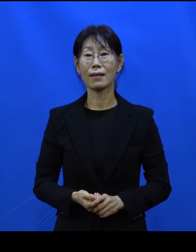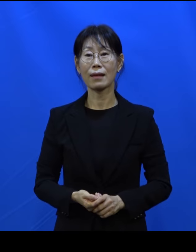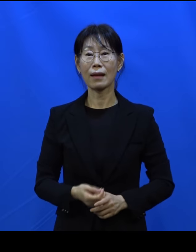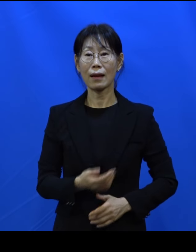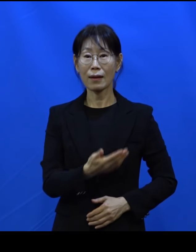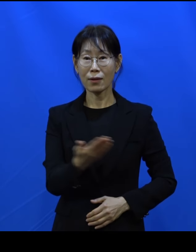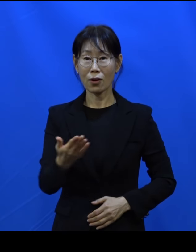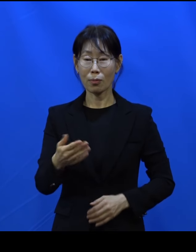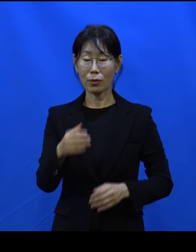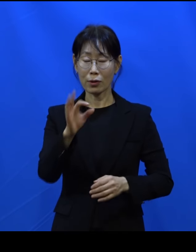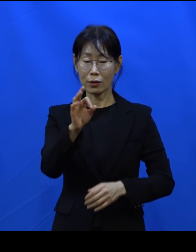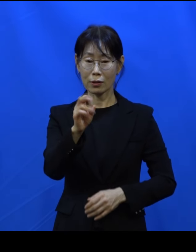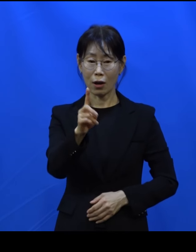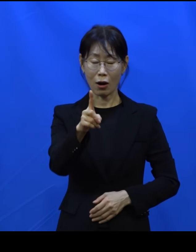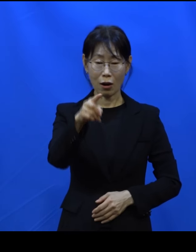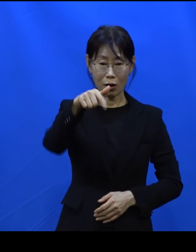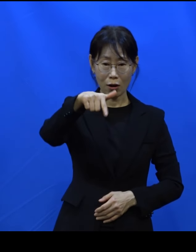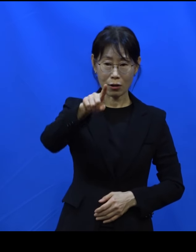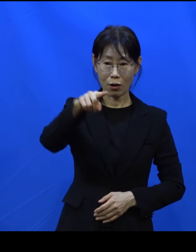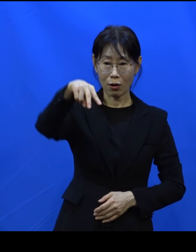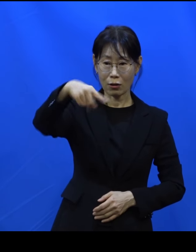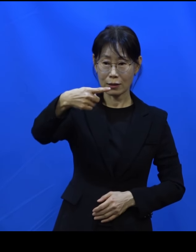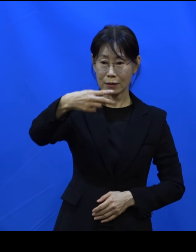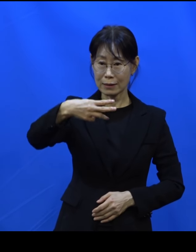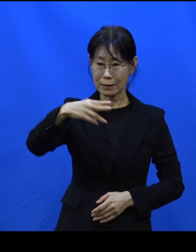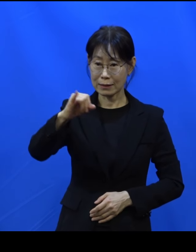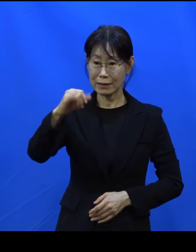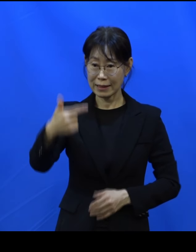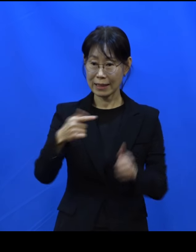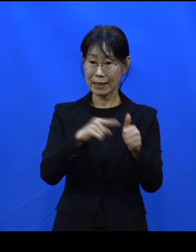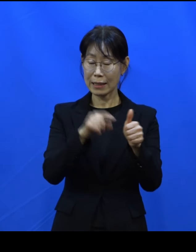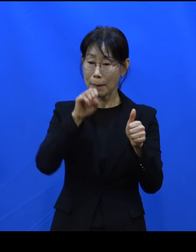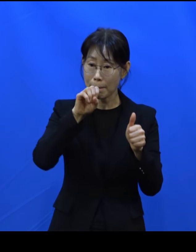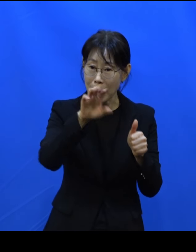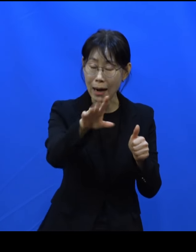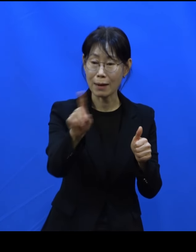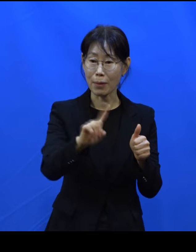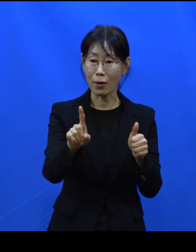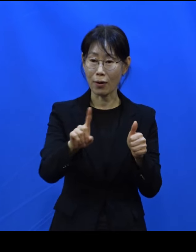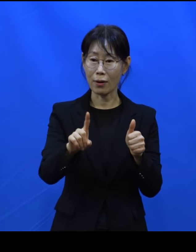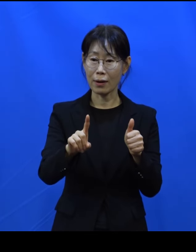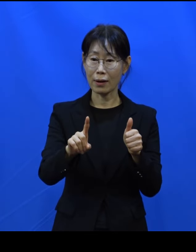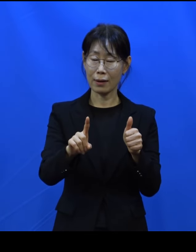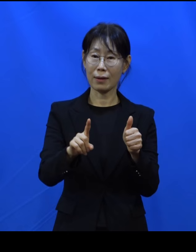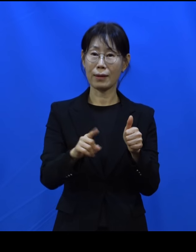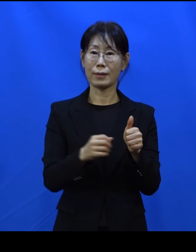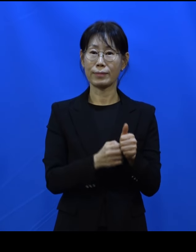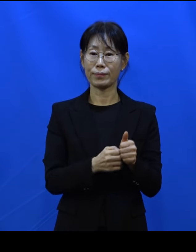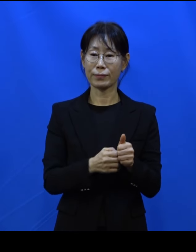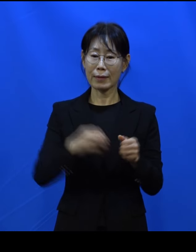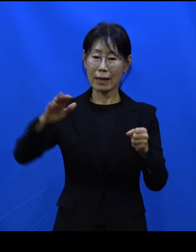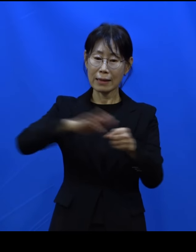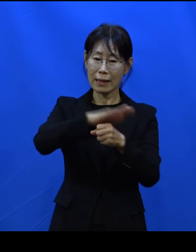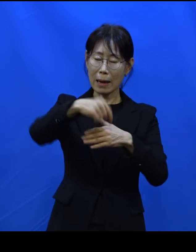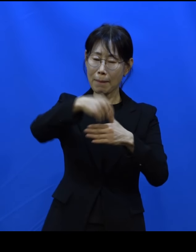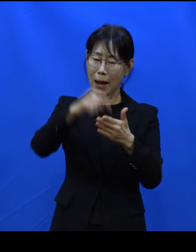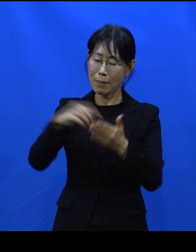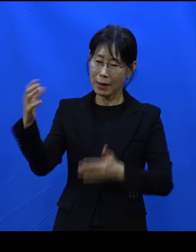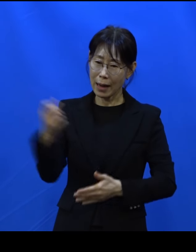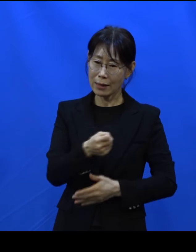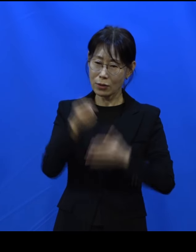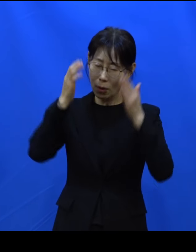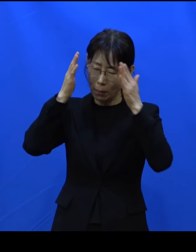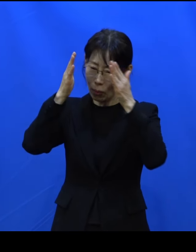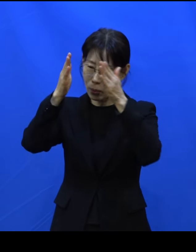그래서 유명한 어거스틴은 바라보기와 사랑하기는 하나로 합쳐진다.